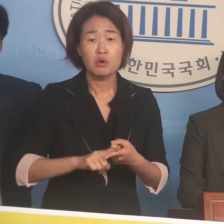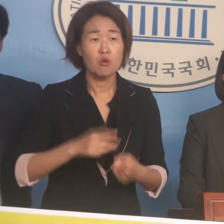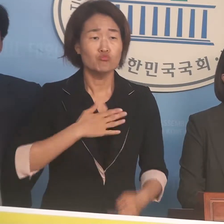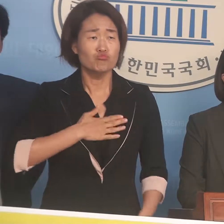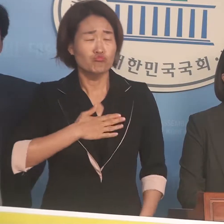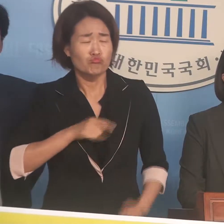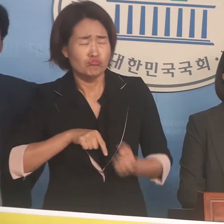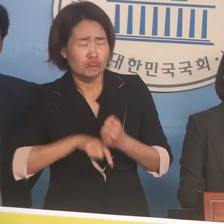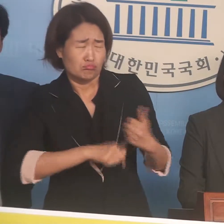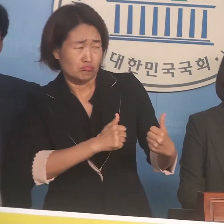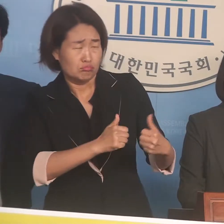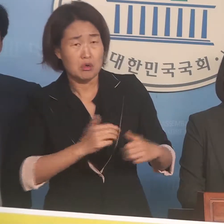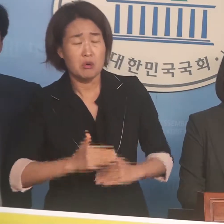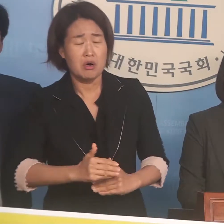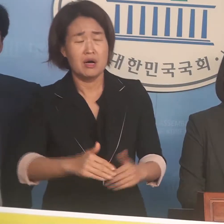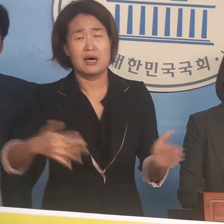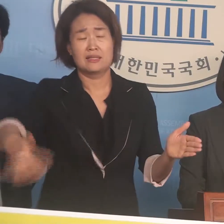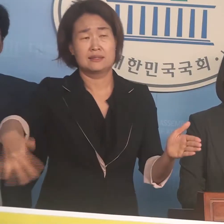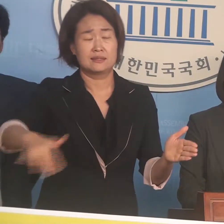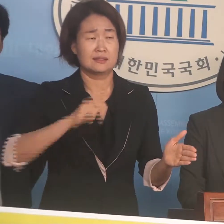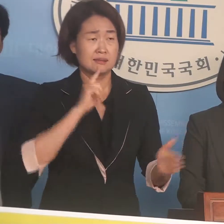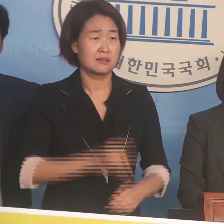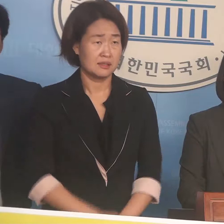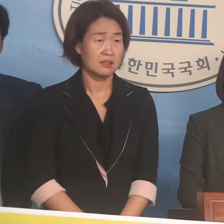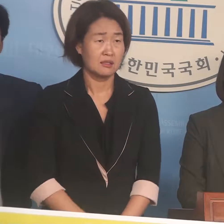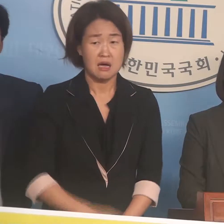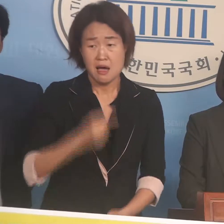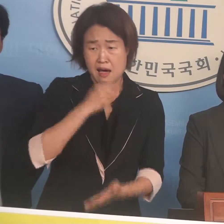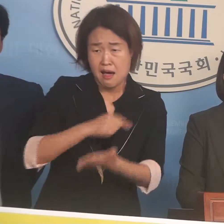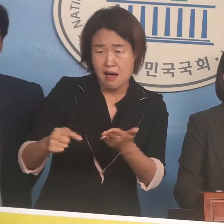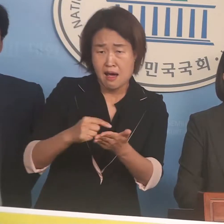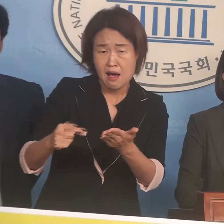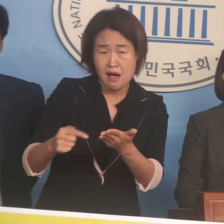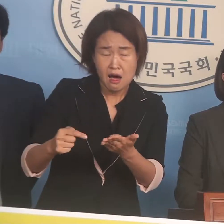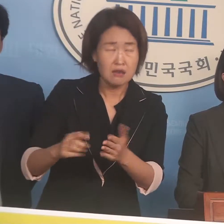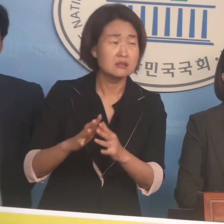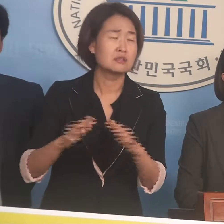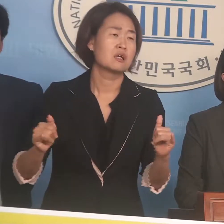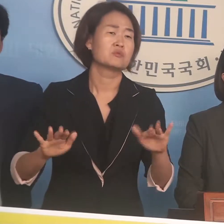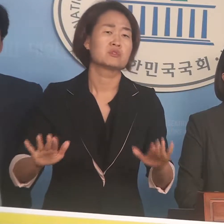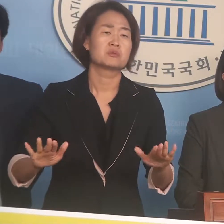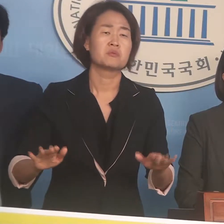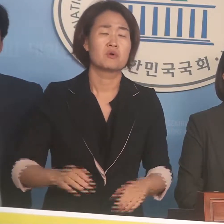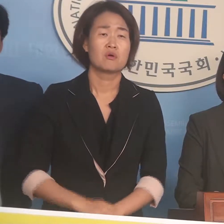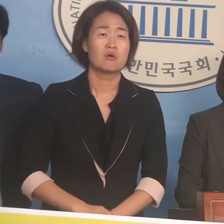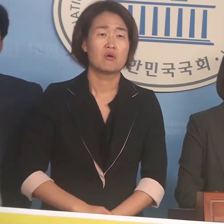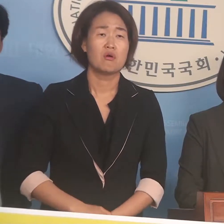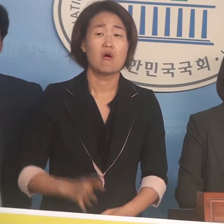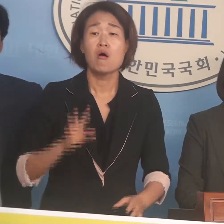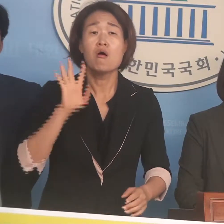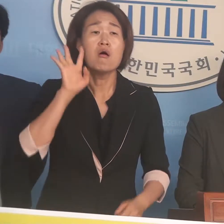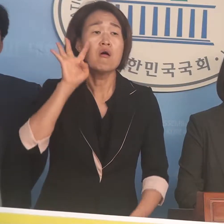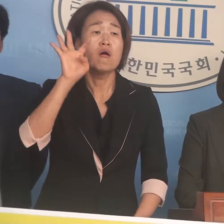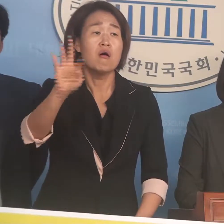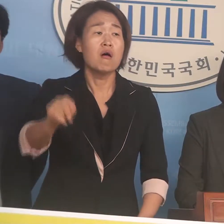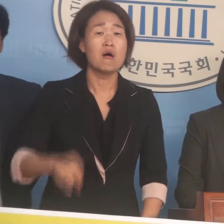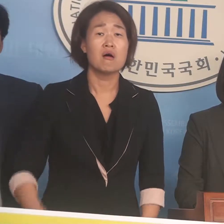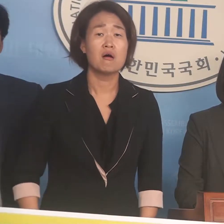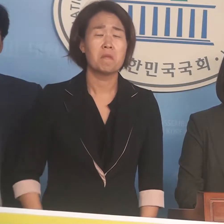절차는 강간무소식입니다. 말라 죽어가는 피해자들을 대체 언제까지 이렇게 손 놓고 있을